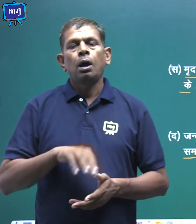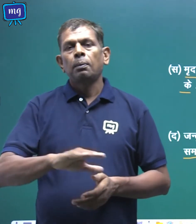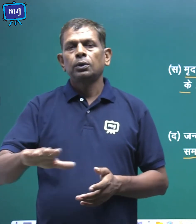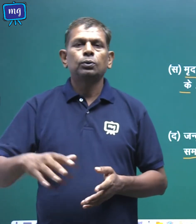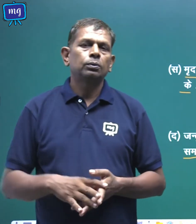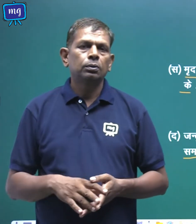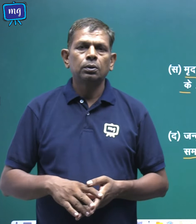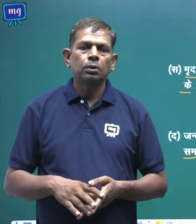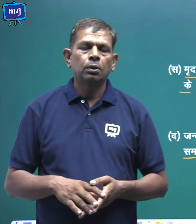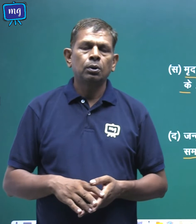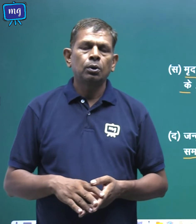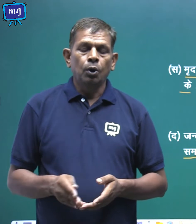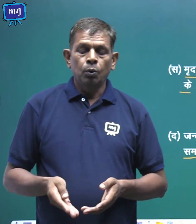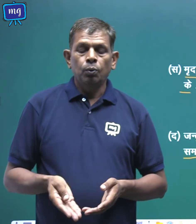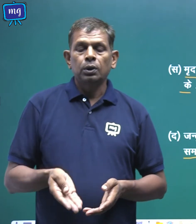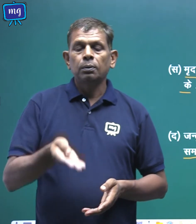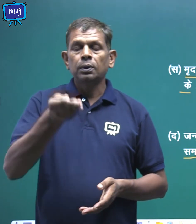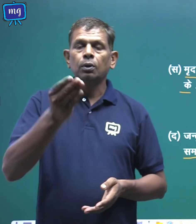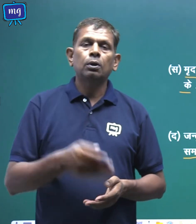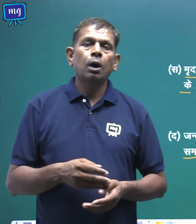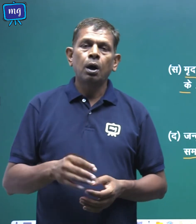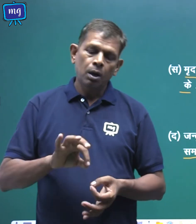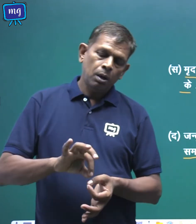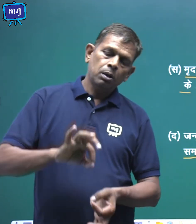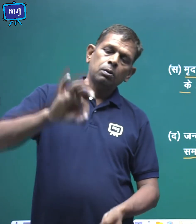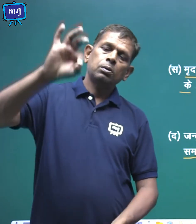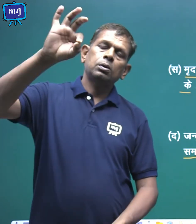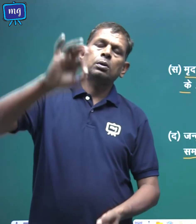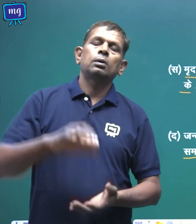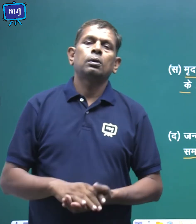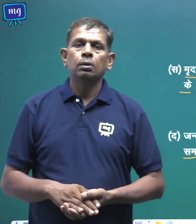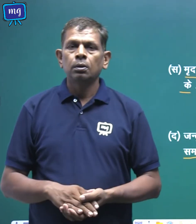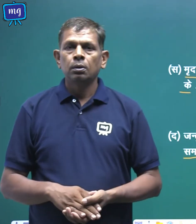बच्चों, वृद्धि में तो लंबाई में वृद्धि होती है,